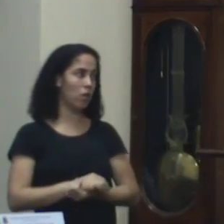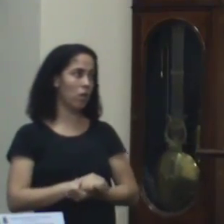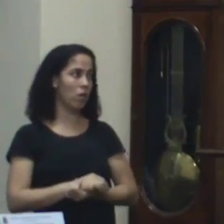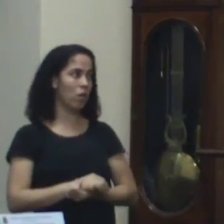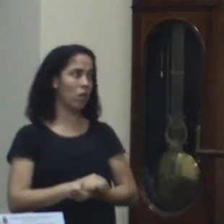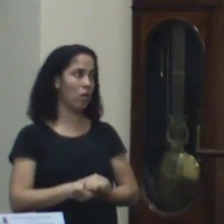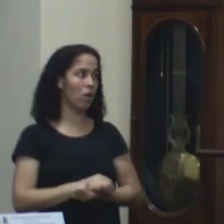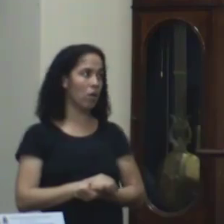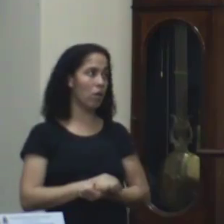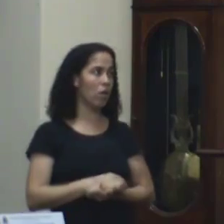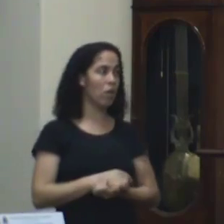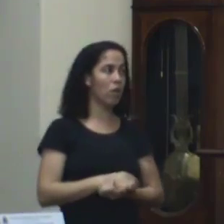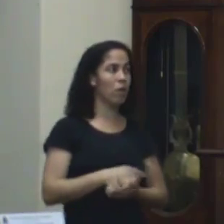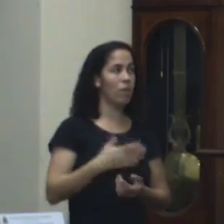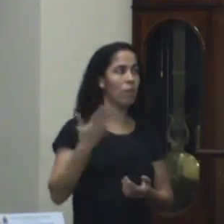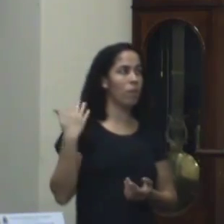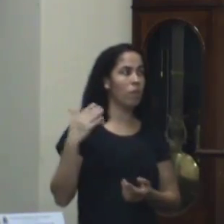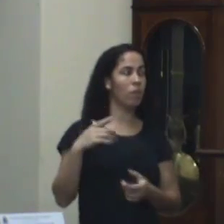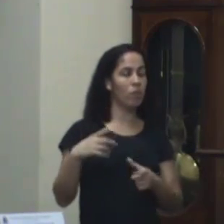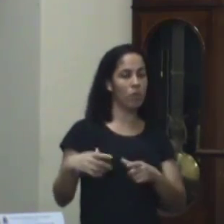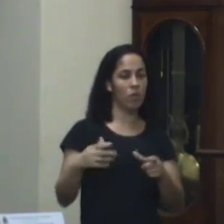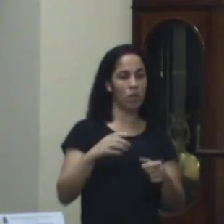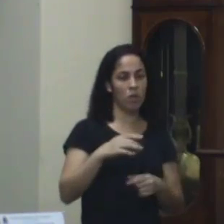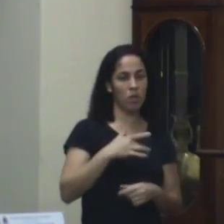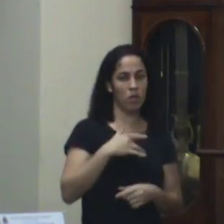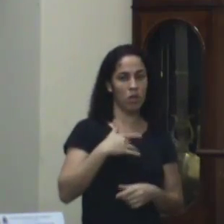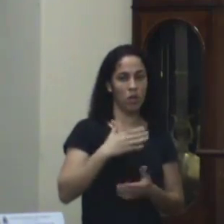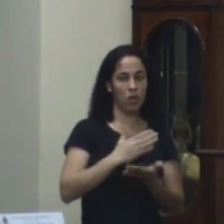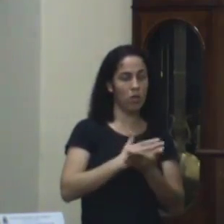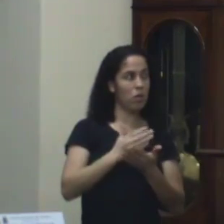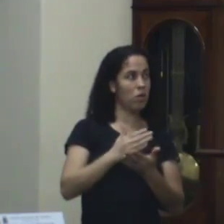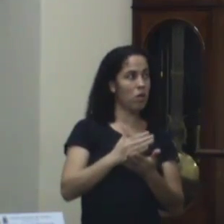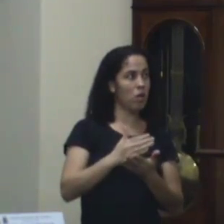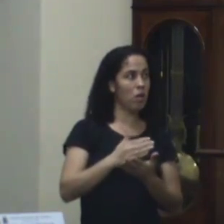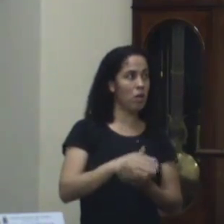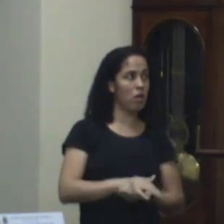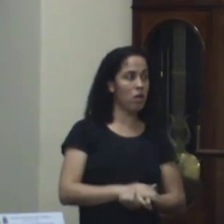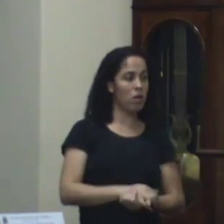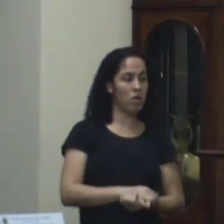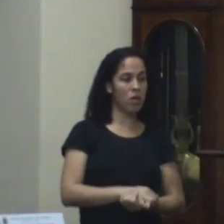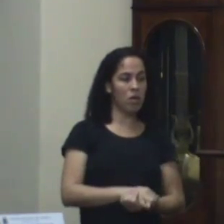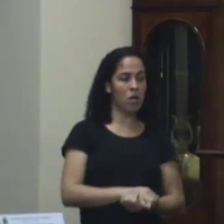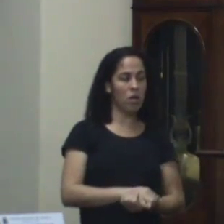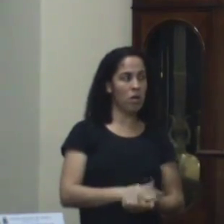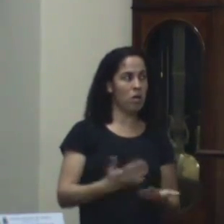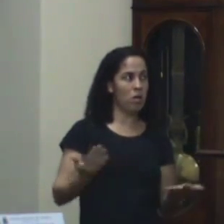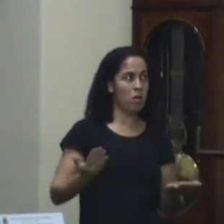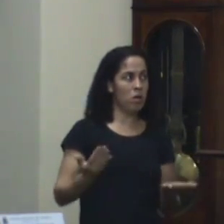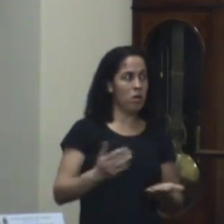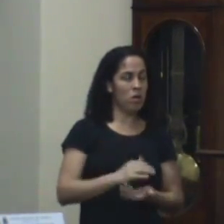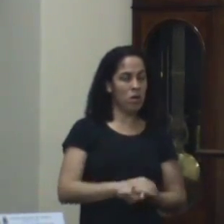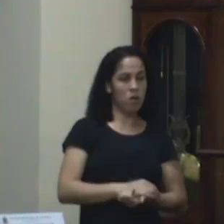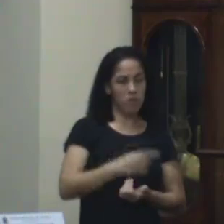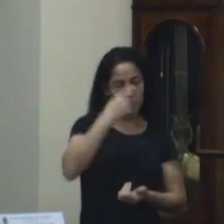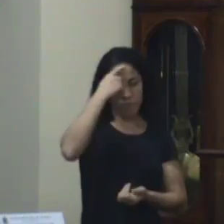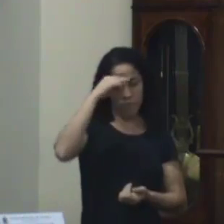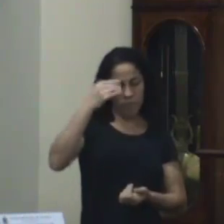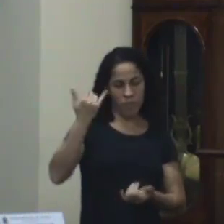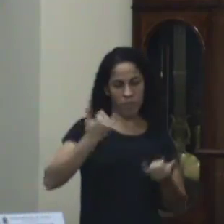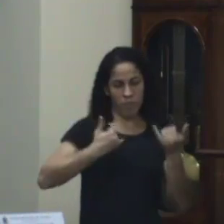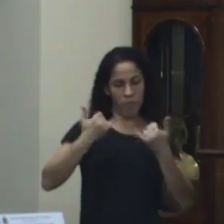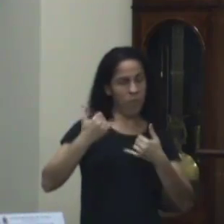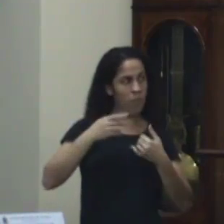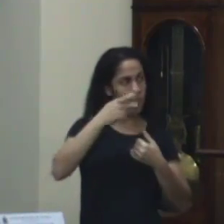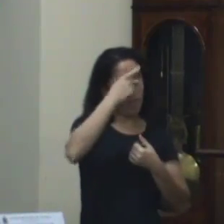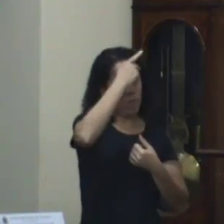na nossa unidade de saúde, como foi inaugurada. Então, hoje, essa semana mesmo, me relataram